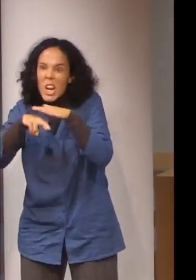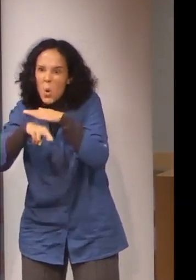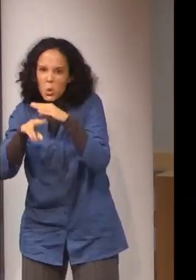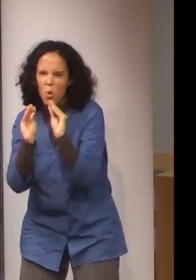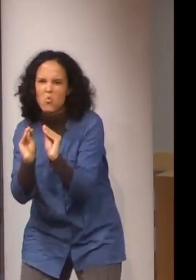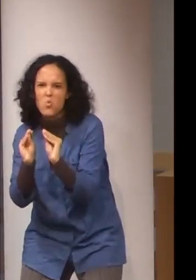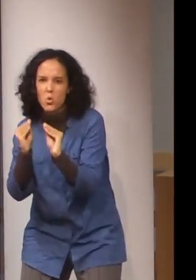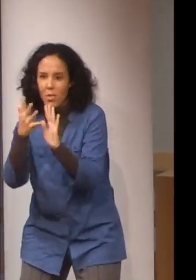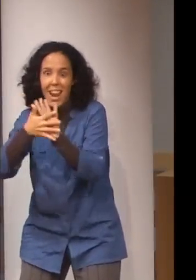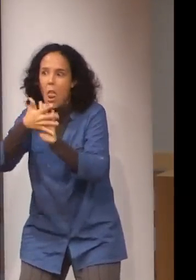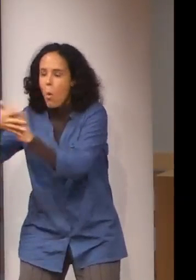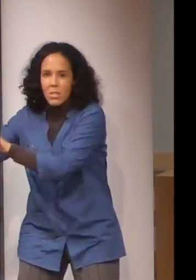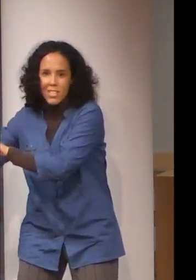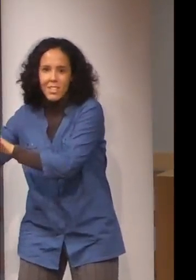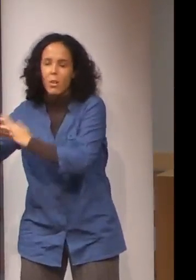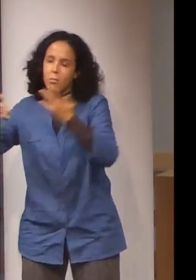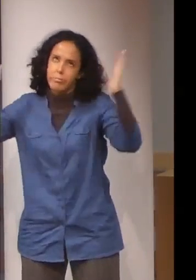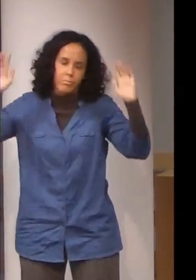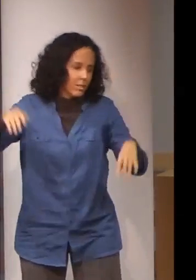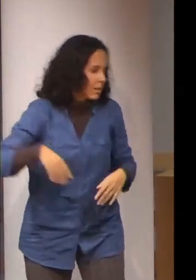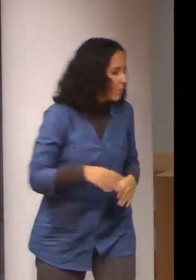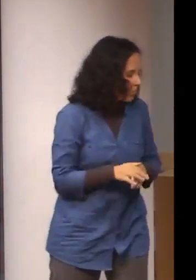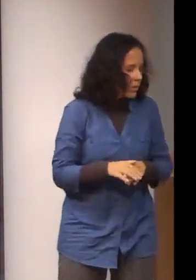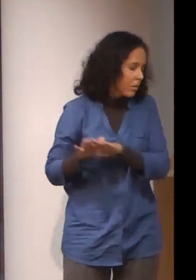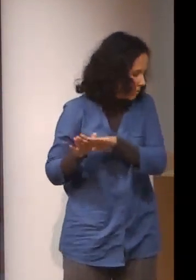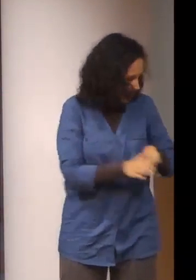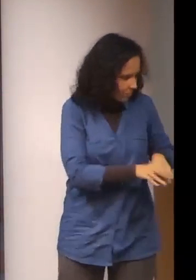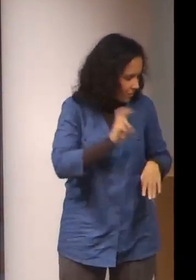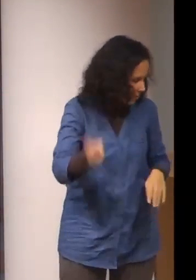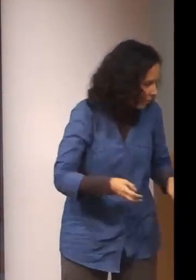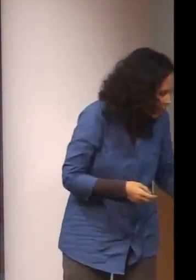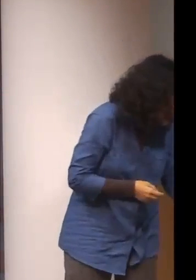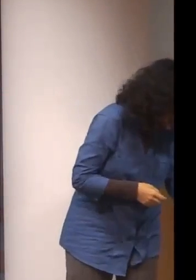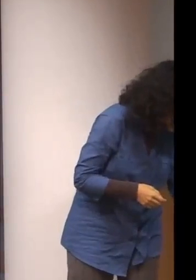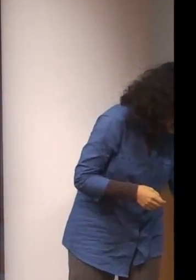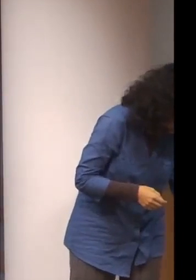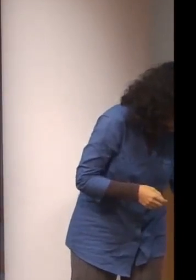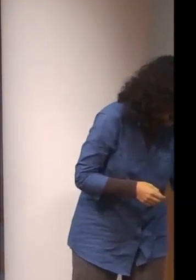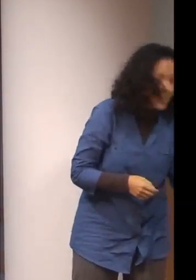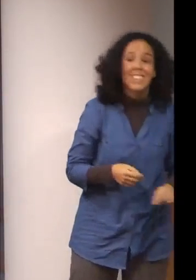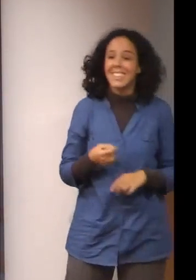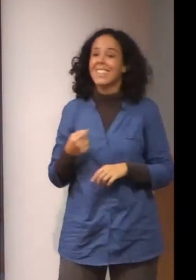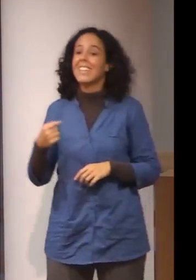juegos con la lengua, con los recursos y demás, tienen que aprenderse.